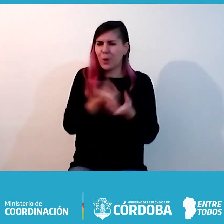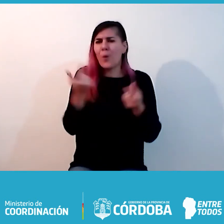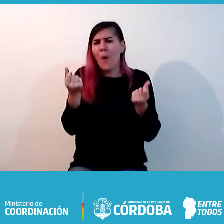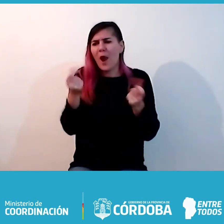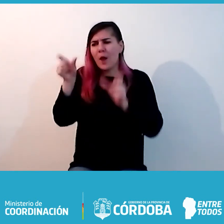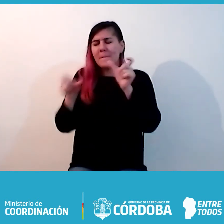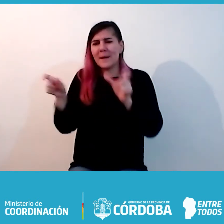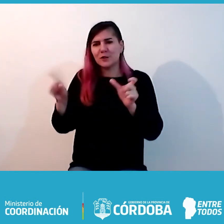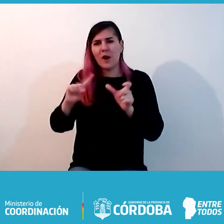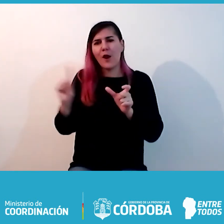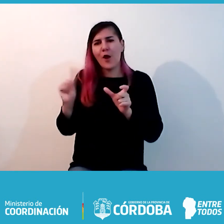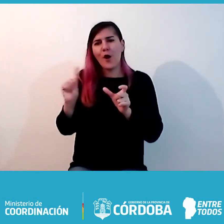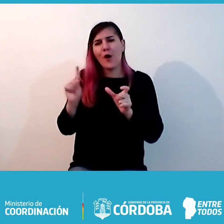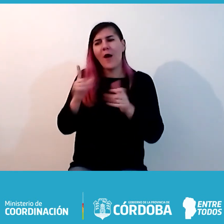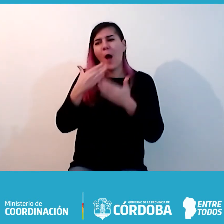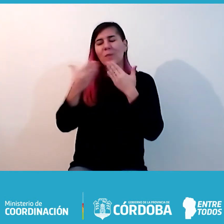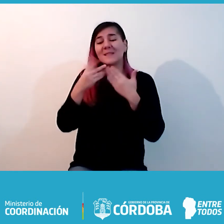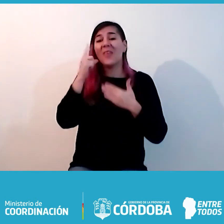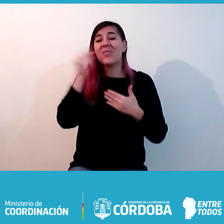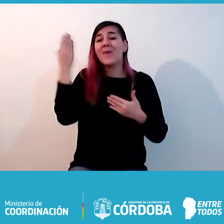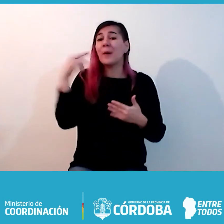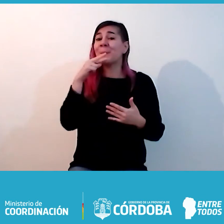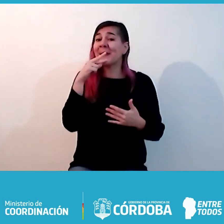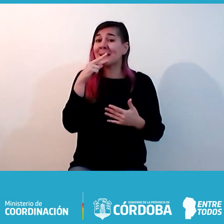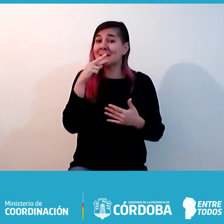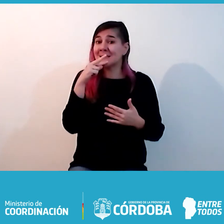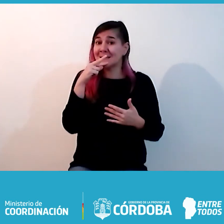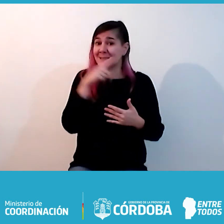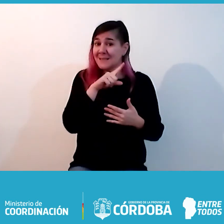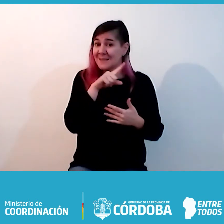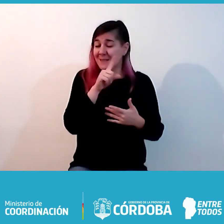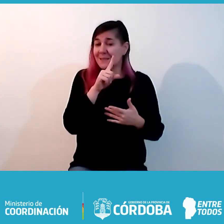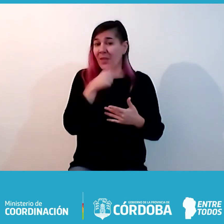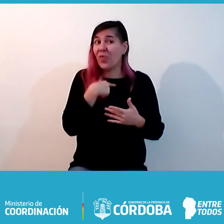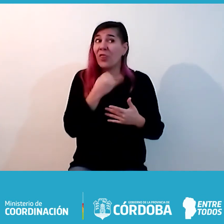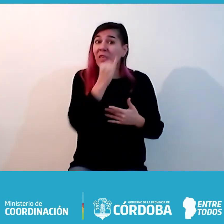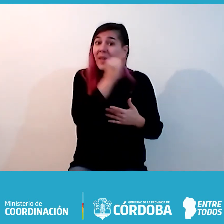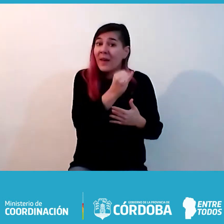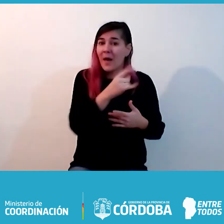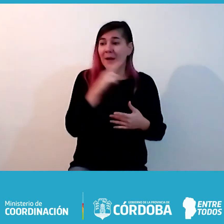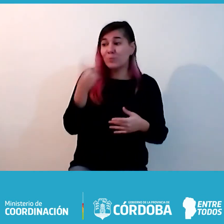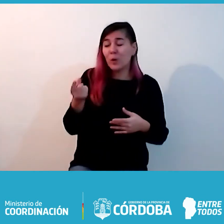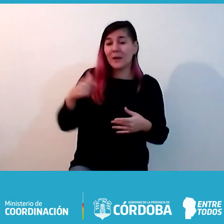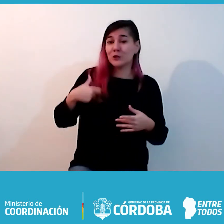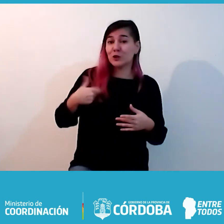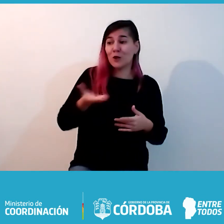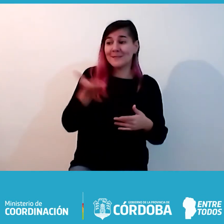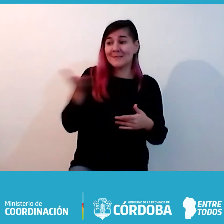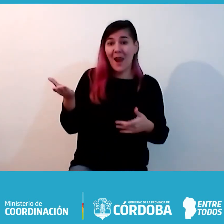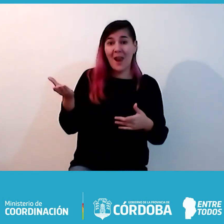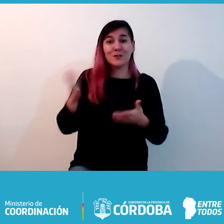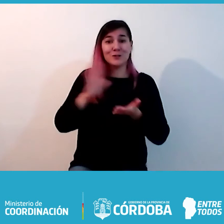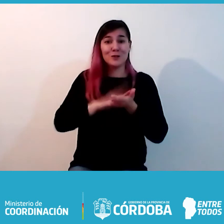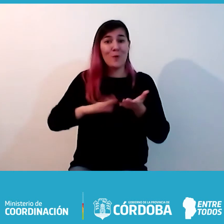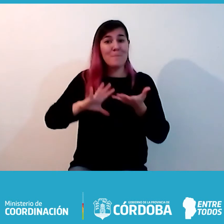personas que no dejaron dar la audiencia el día viernes, a su inicio no dio la cara. Dice que cuando se da respuestas sociales a los requerimientos de la